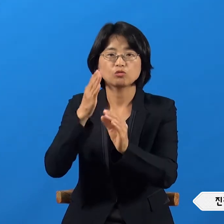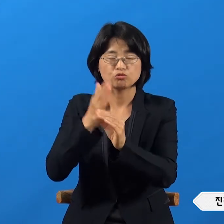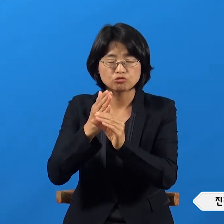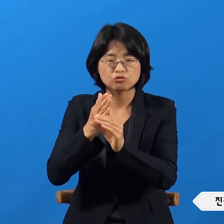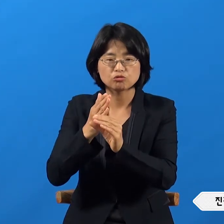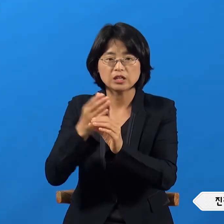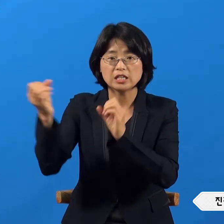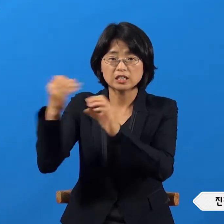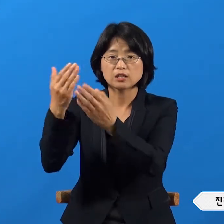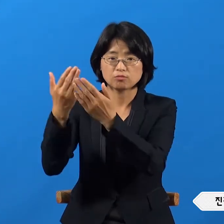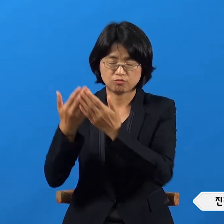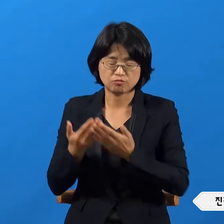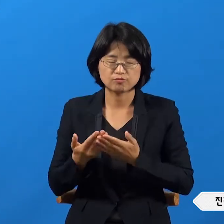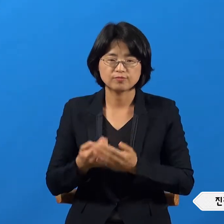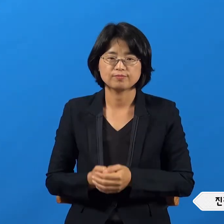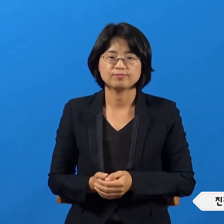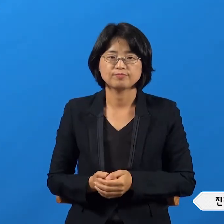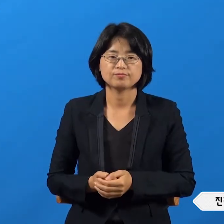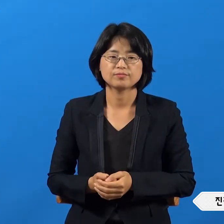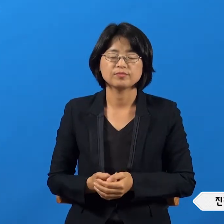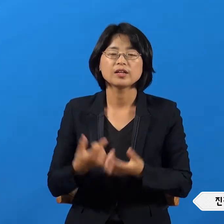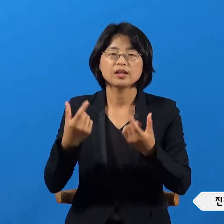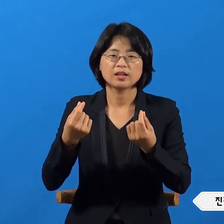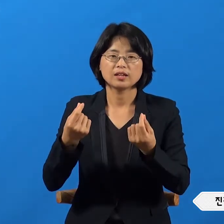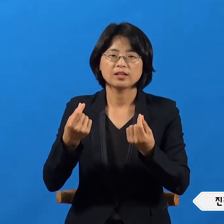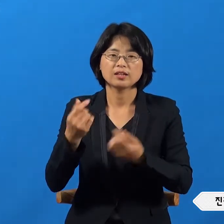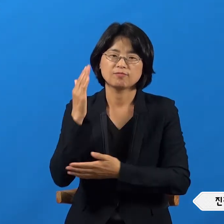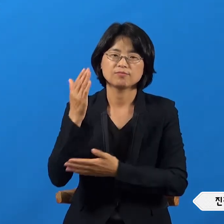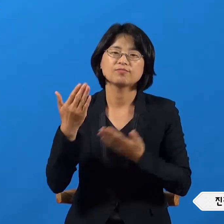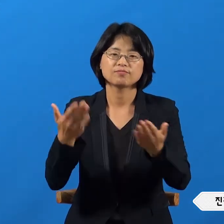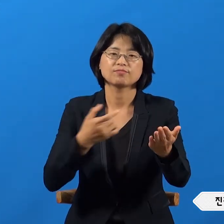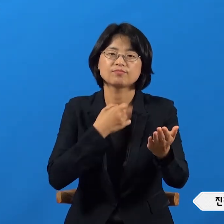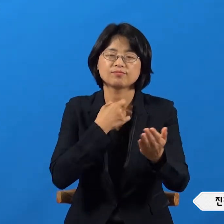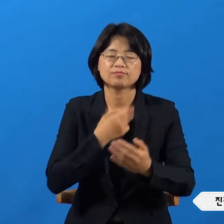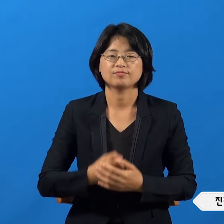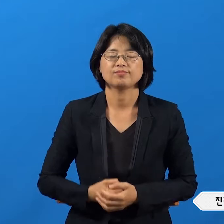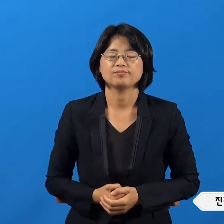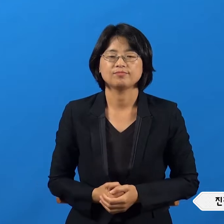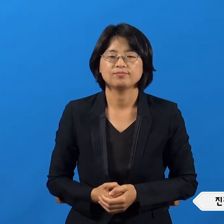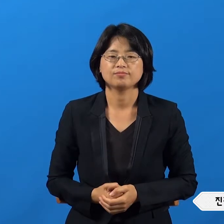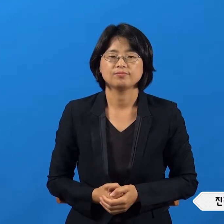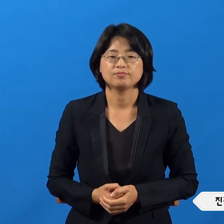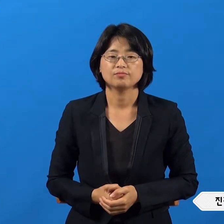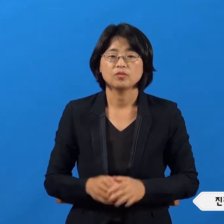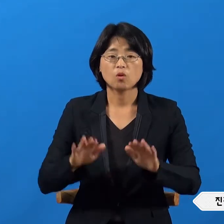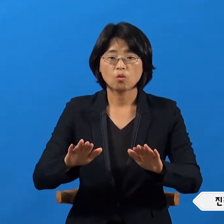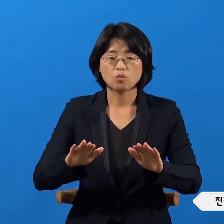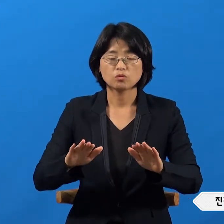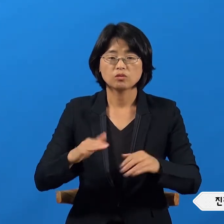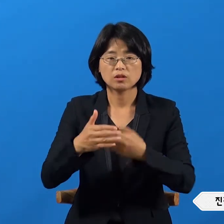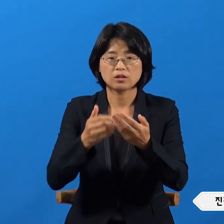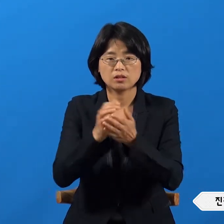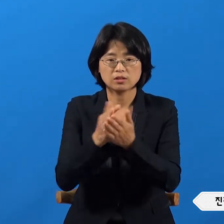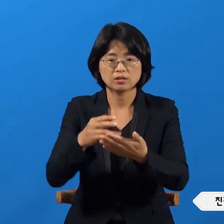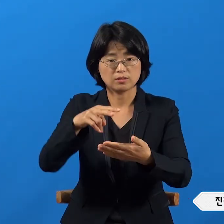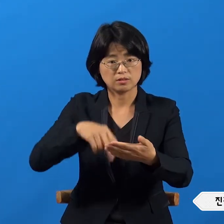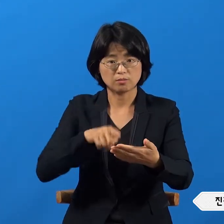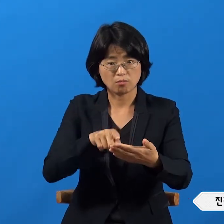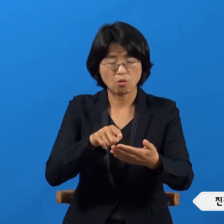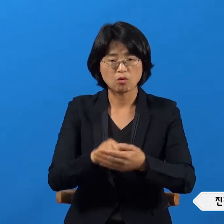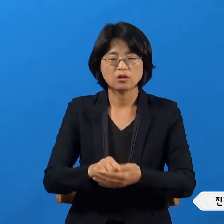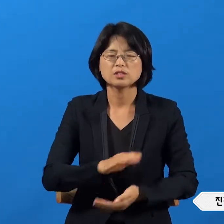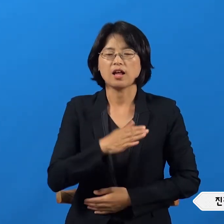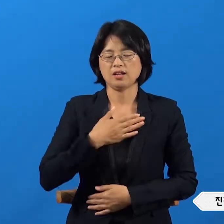함께 나누고자 합니다. 오늘 본문의 말씀은 우리가 잘 알고 있는 말씀입니다. 이스라엘의 원망과